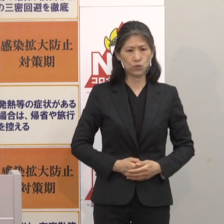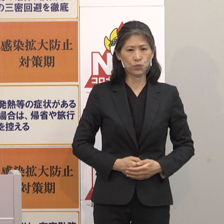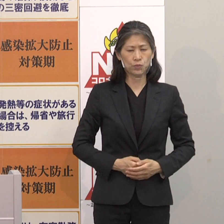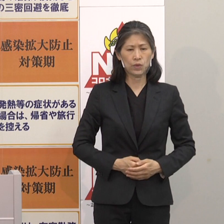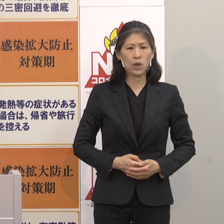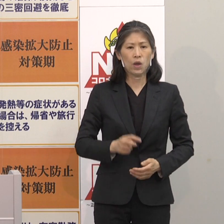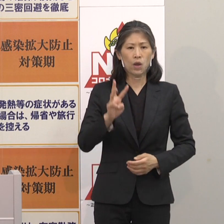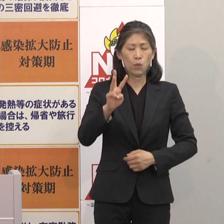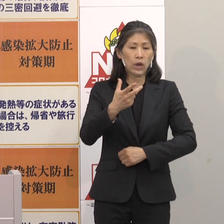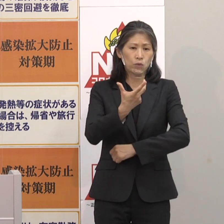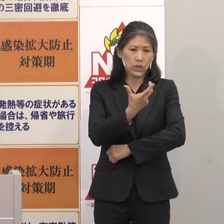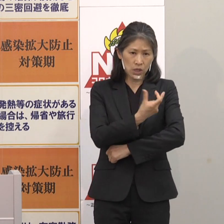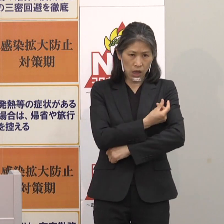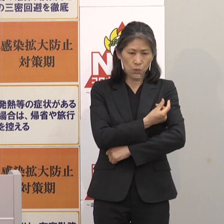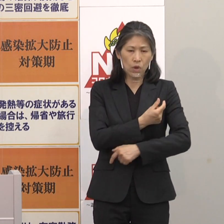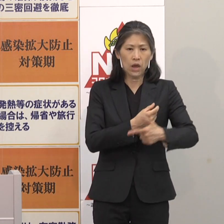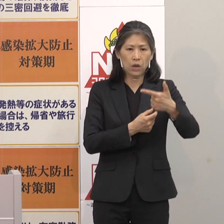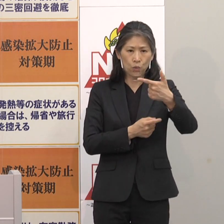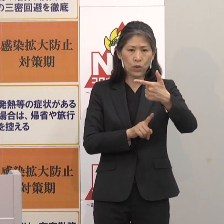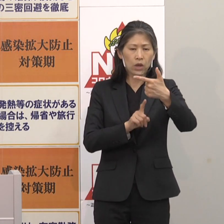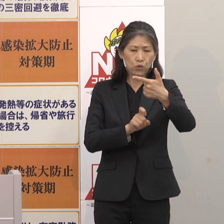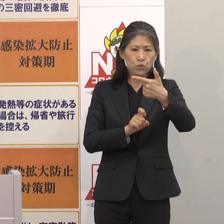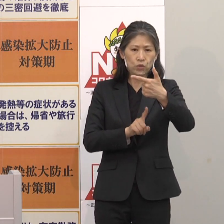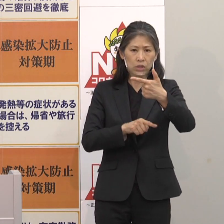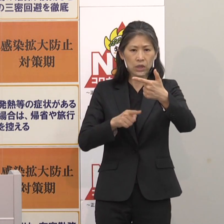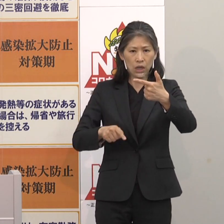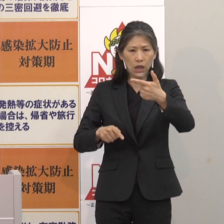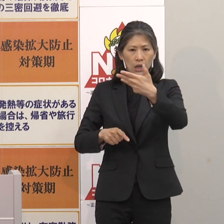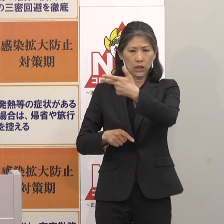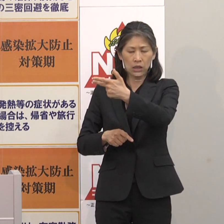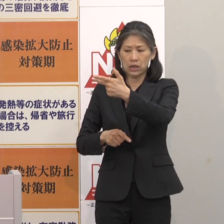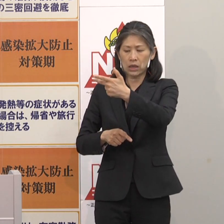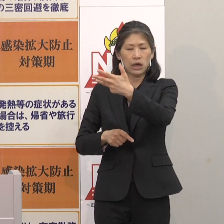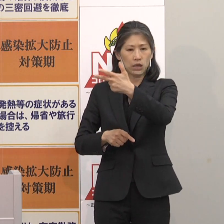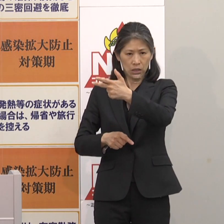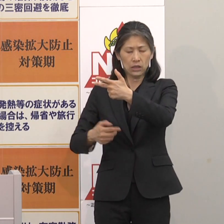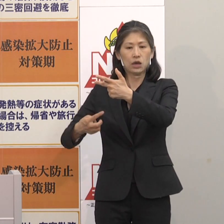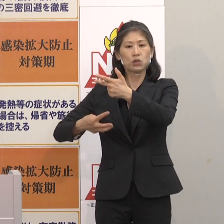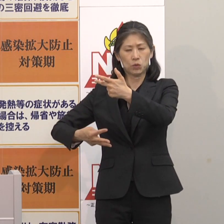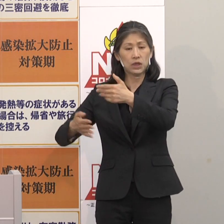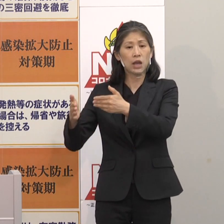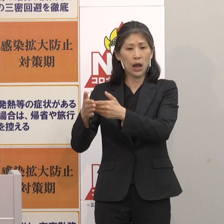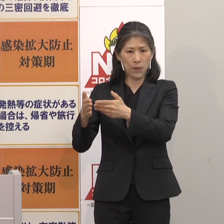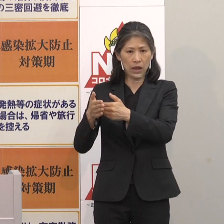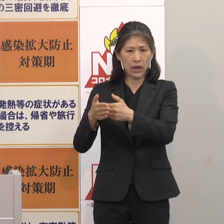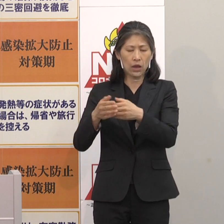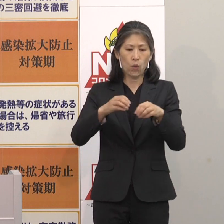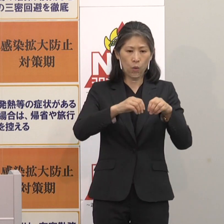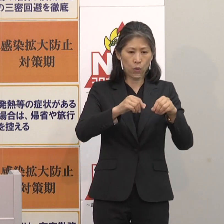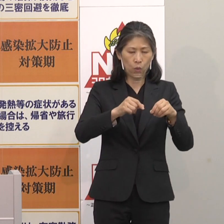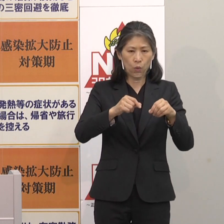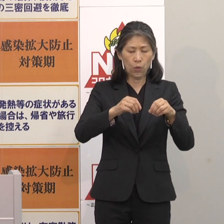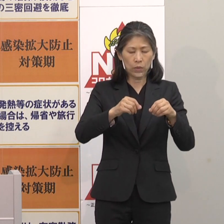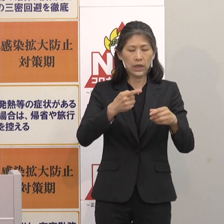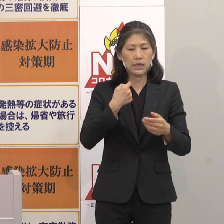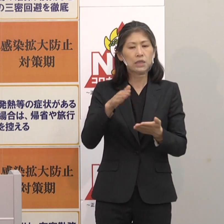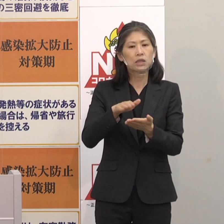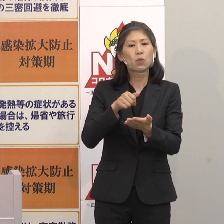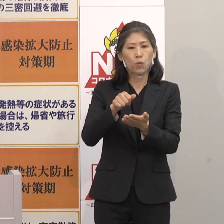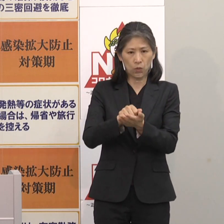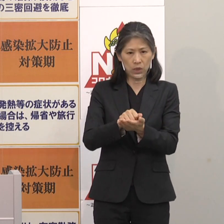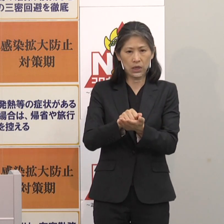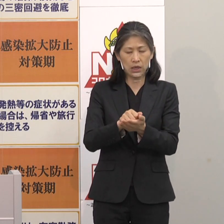クチンにつきましては6月11日から7月3日までの土曜日日曜日に県庁21階展望室におきま